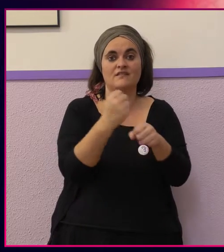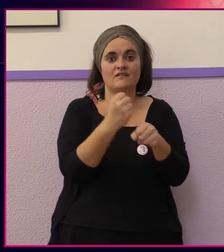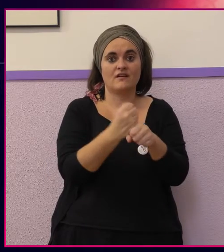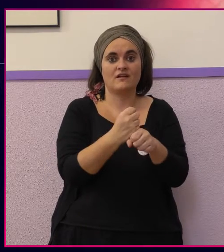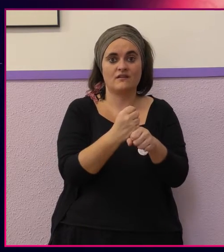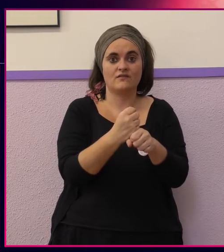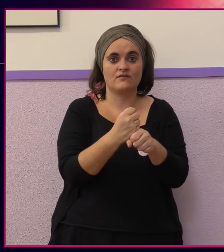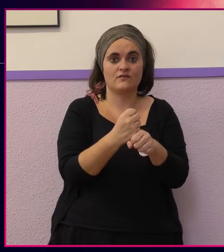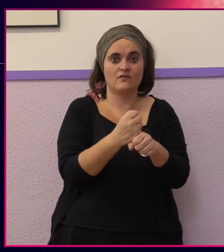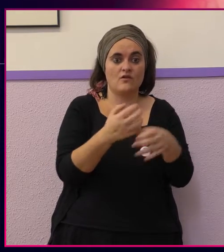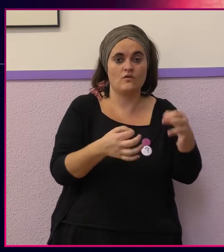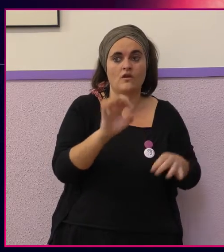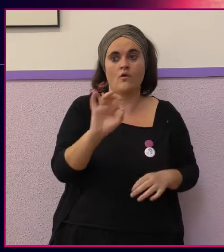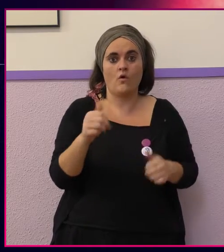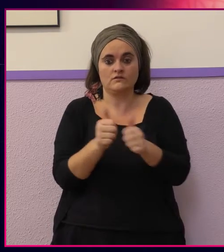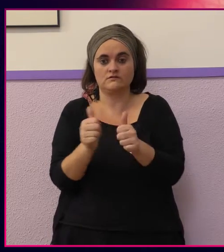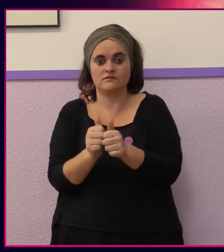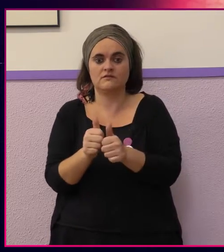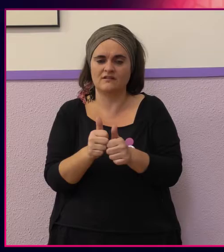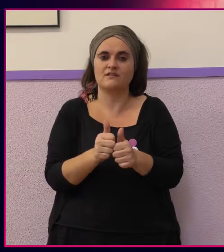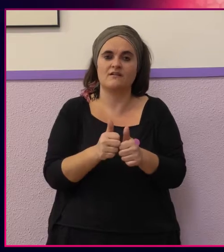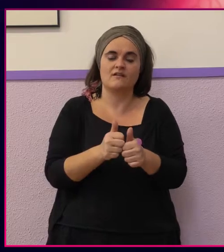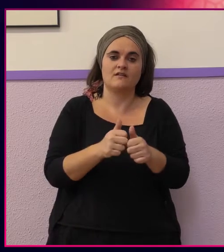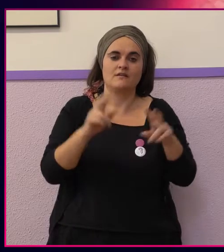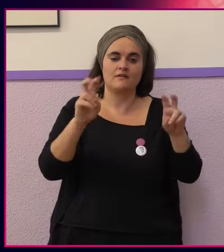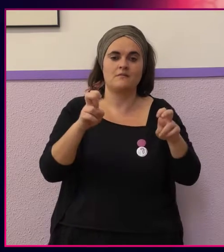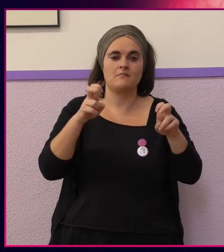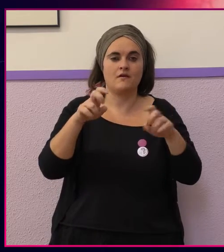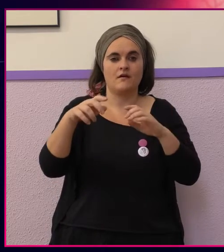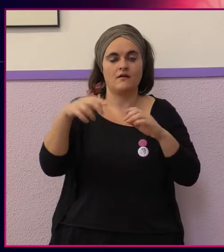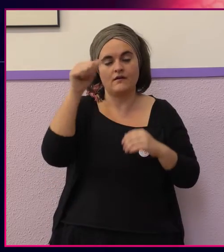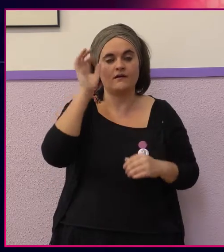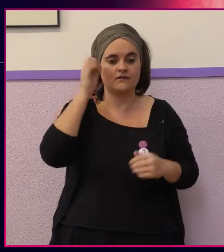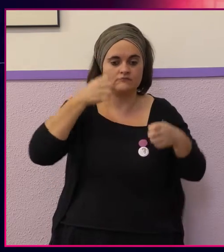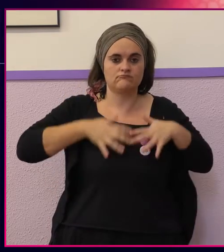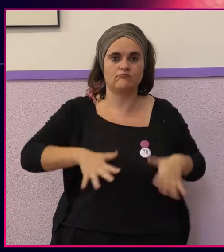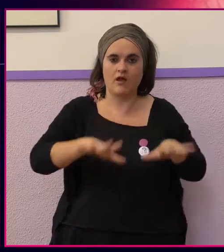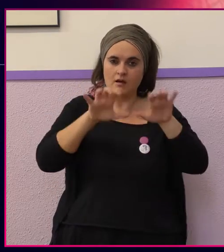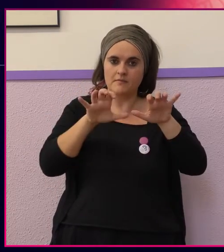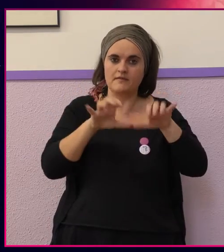se debe otorgar siempre protección a las víctimas que así lo soliciten